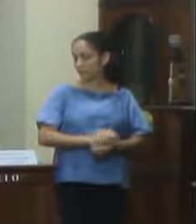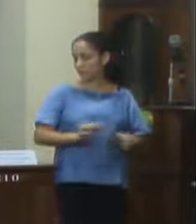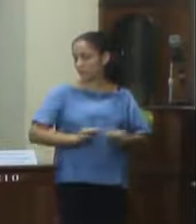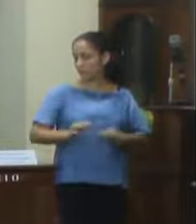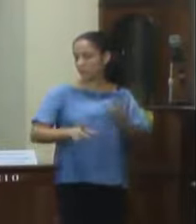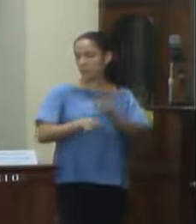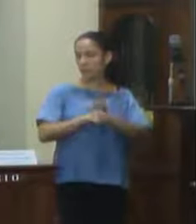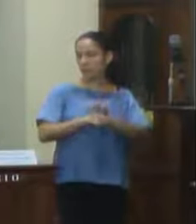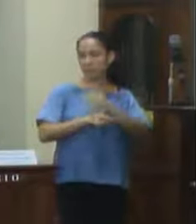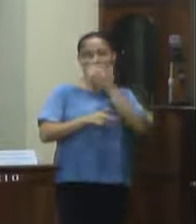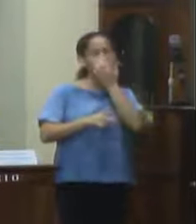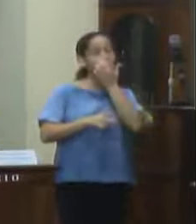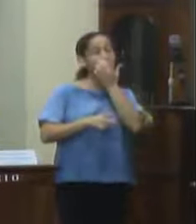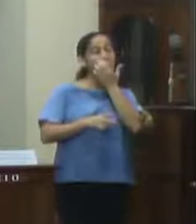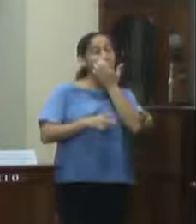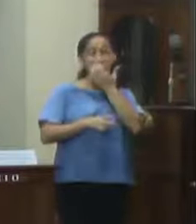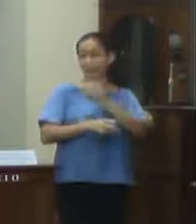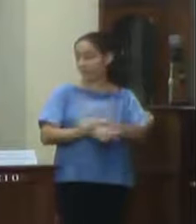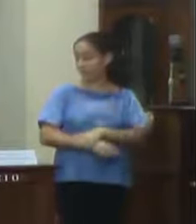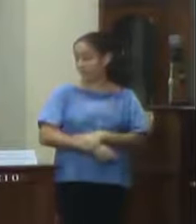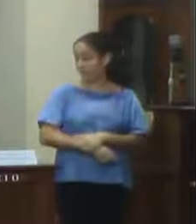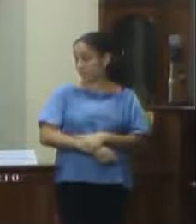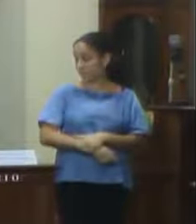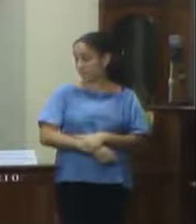Projeto de lei ordinária